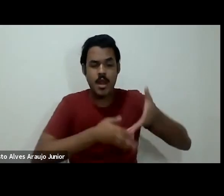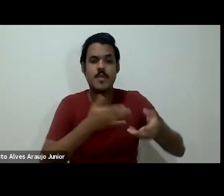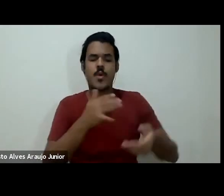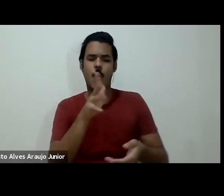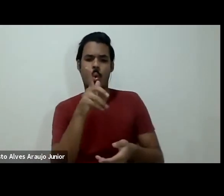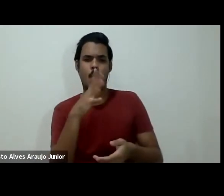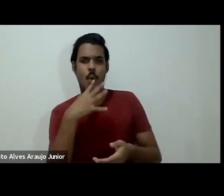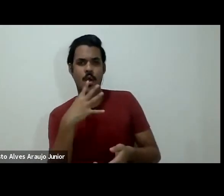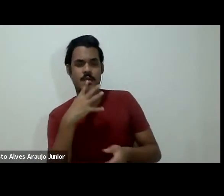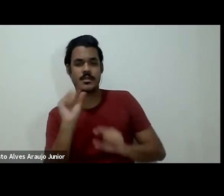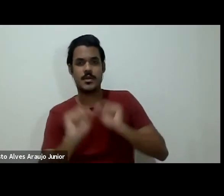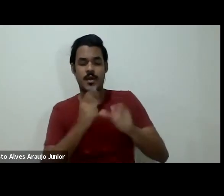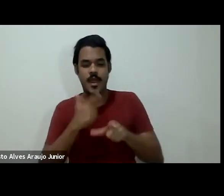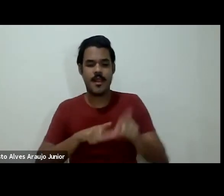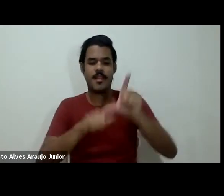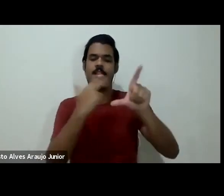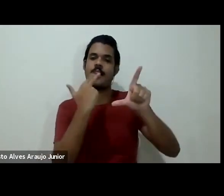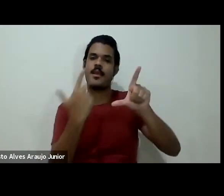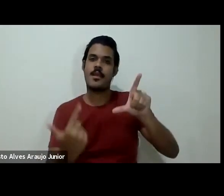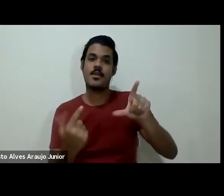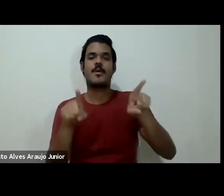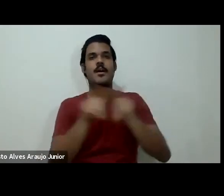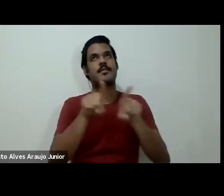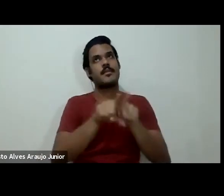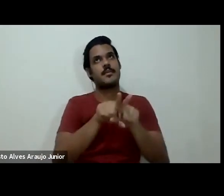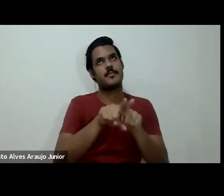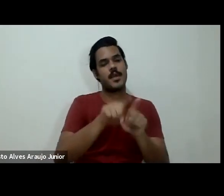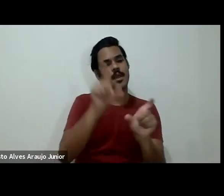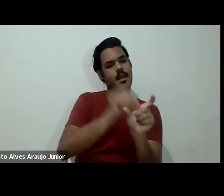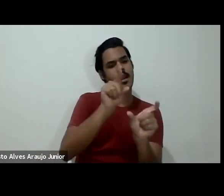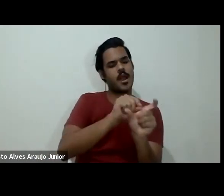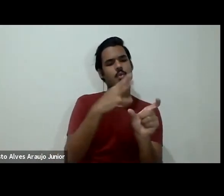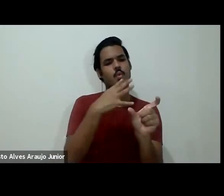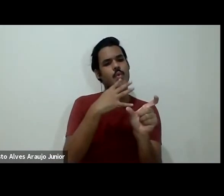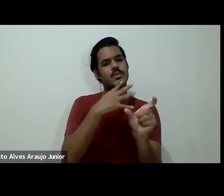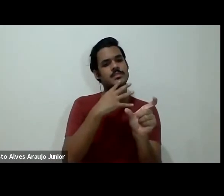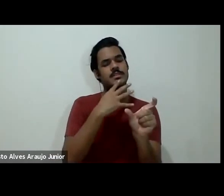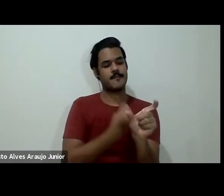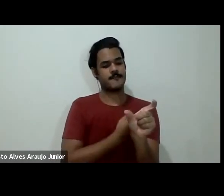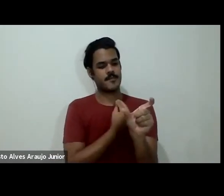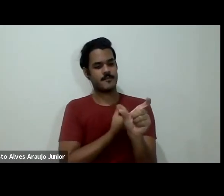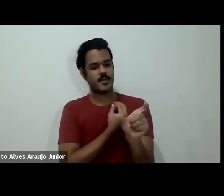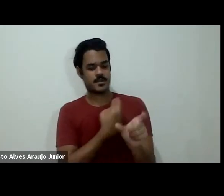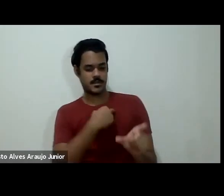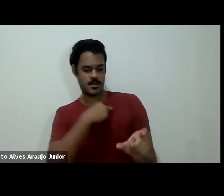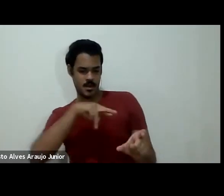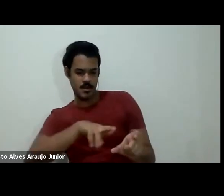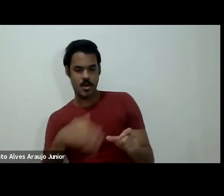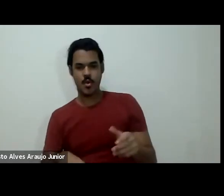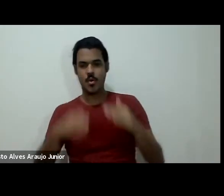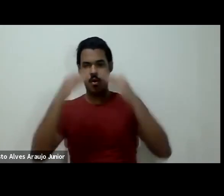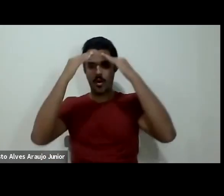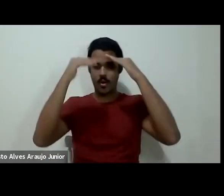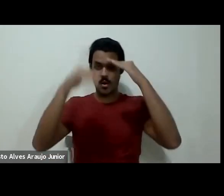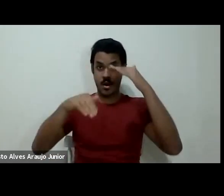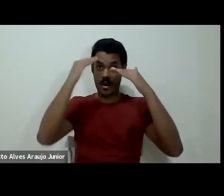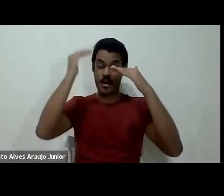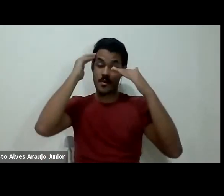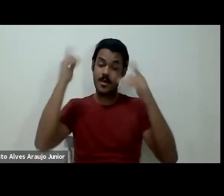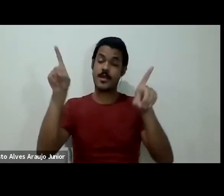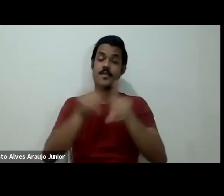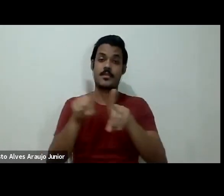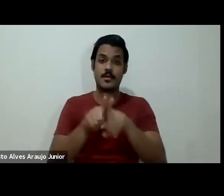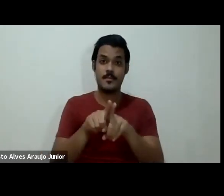língua iorubá, que tenha a vivência, né, do candomblé, das questões